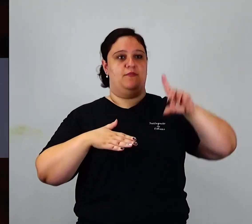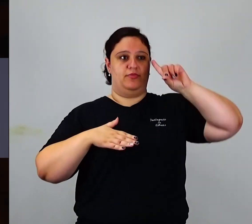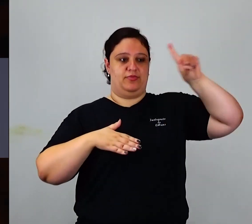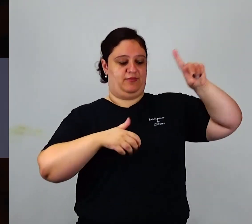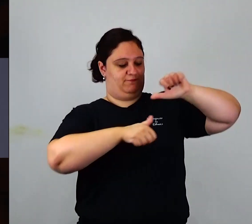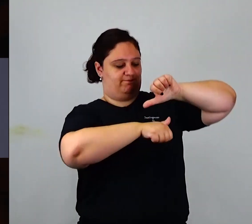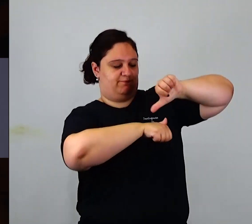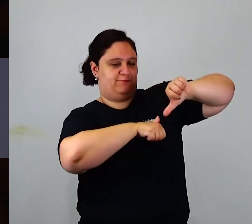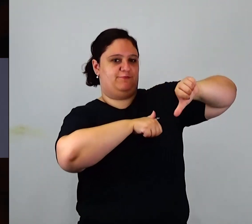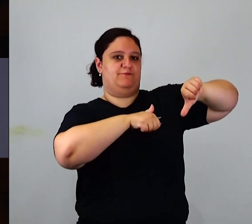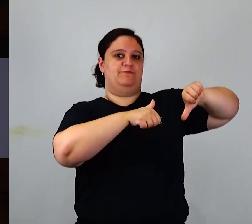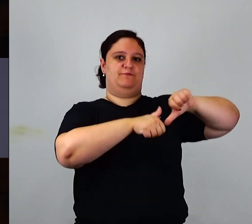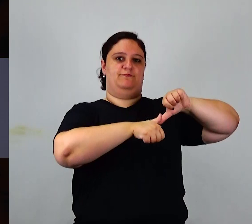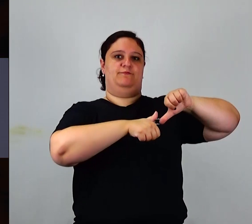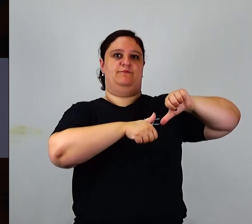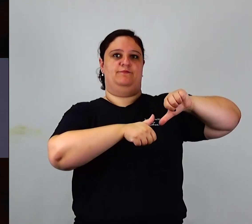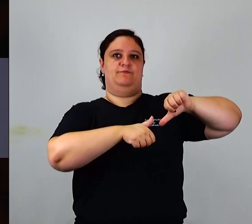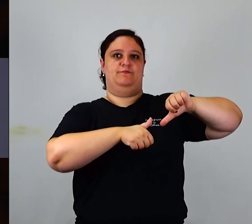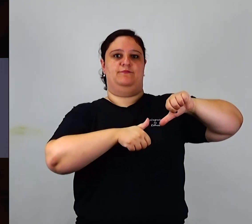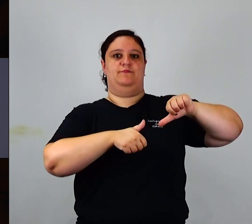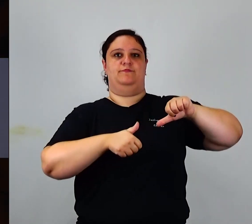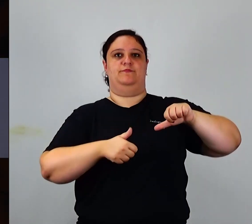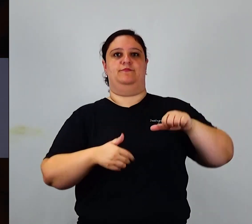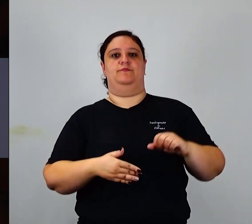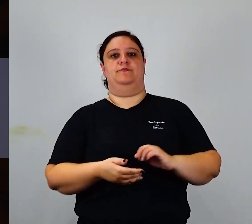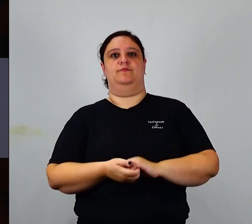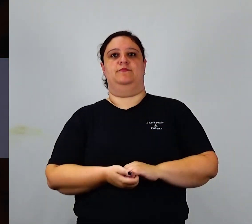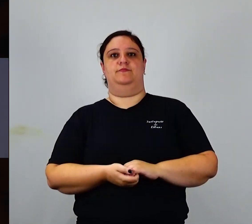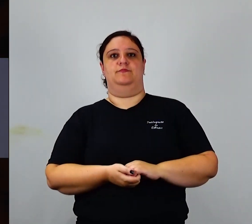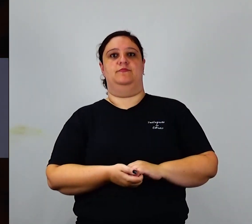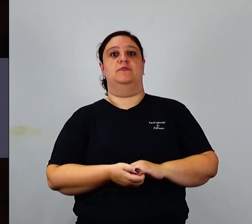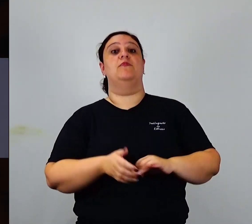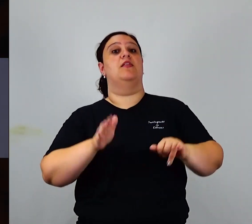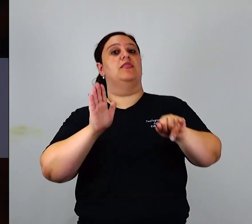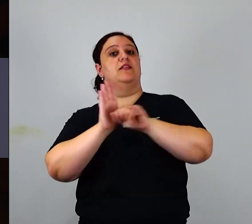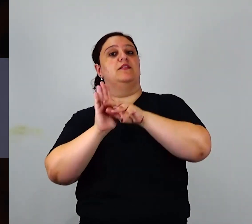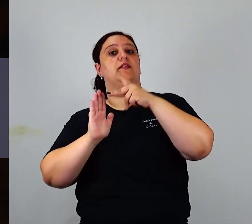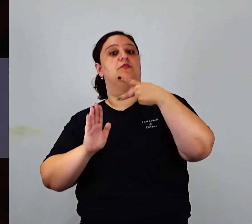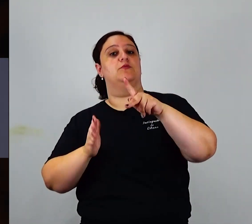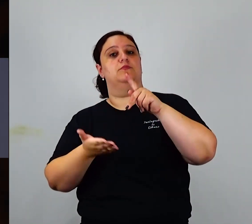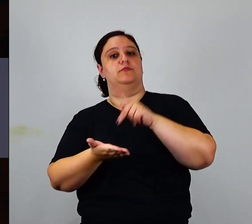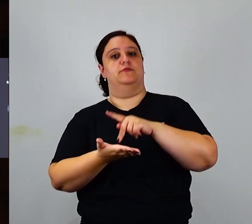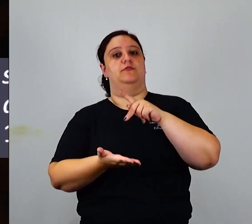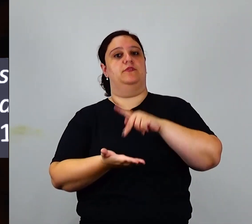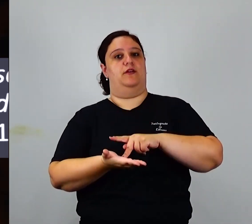verdadeira foto define a sua verdadeira identidade.